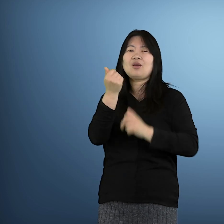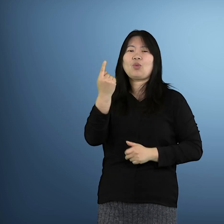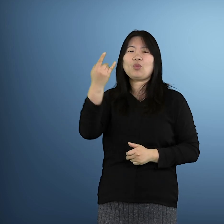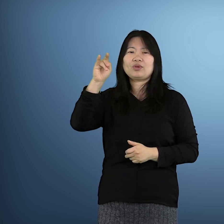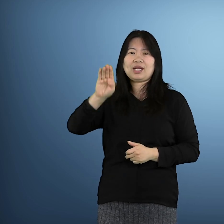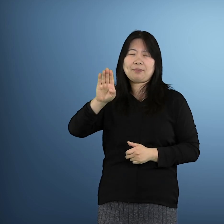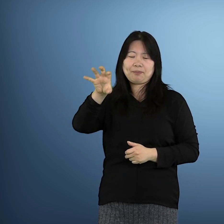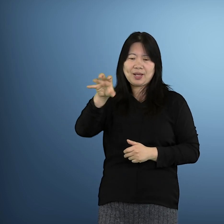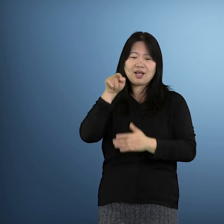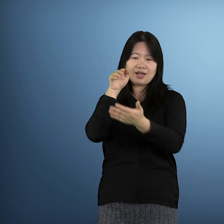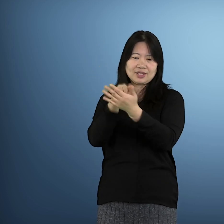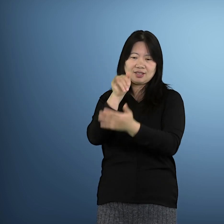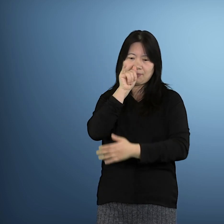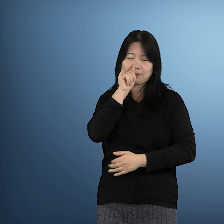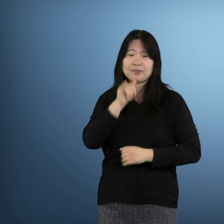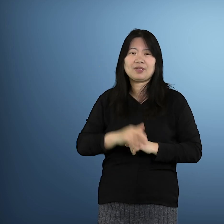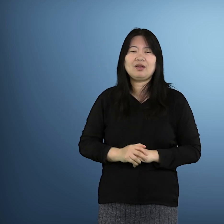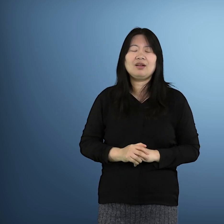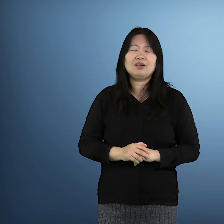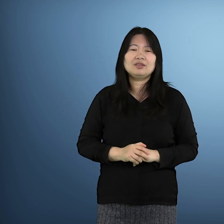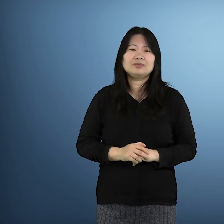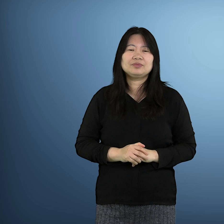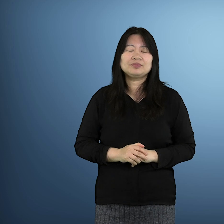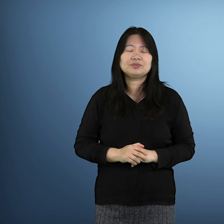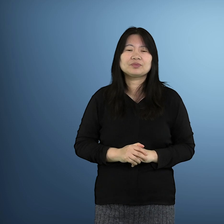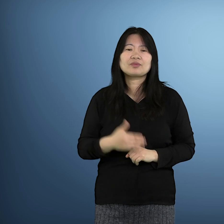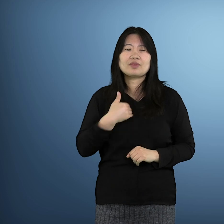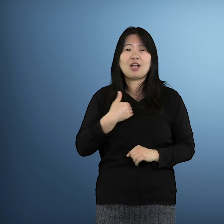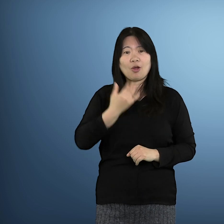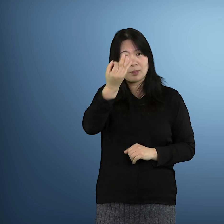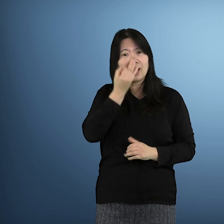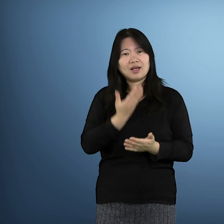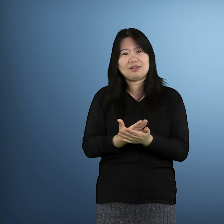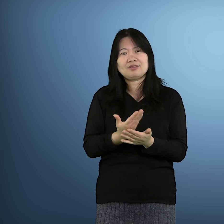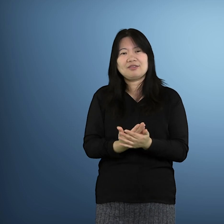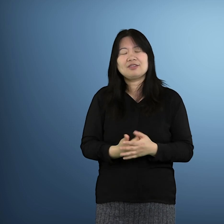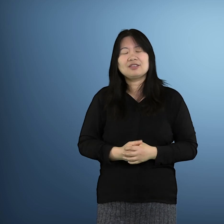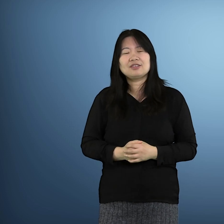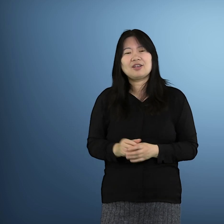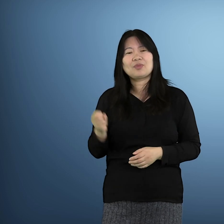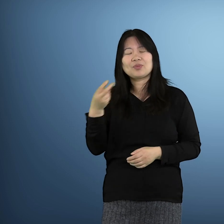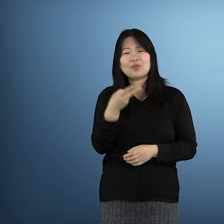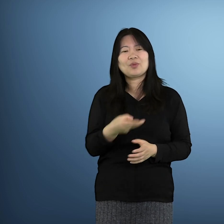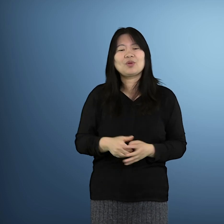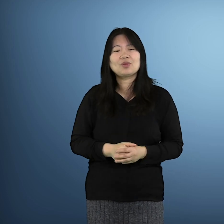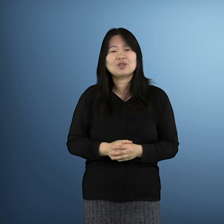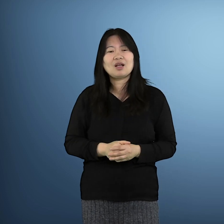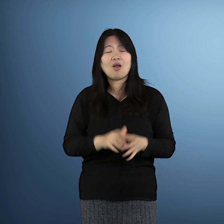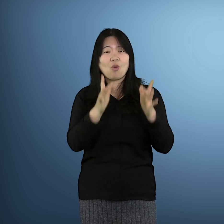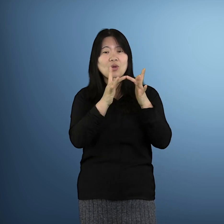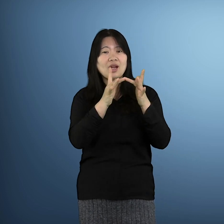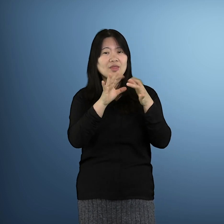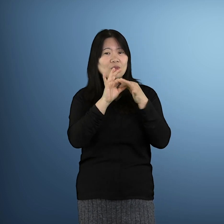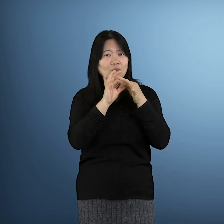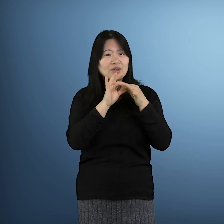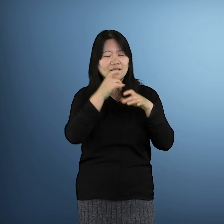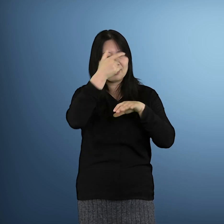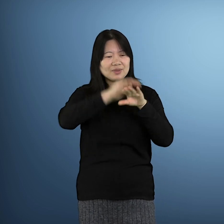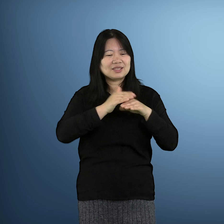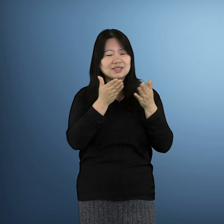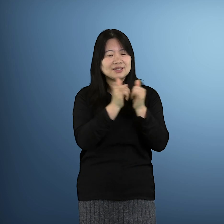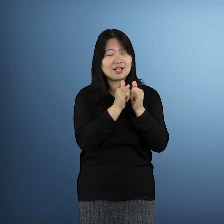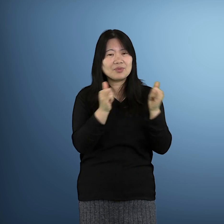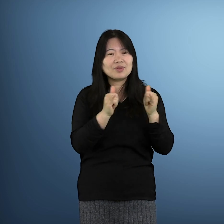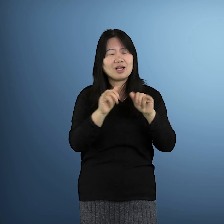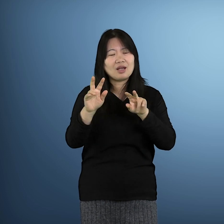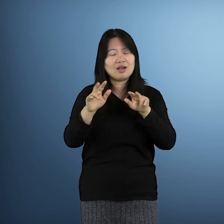호렙의 이름에 이렇게 되어 있어요. 자, 앞을 잠깐 보십시다. 또 온라인으로 예배하는